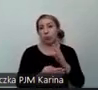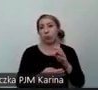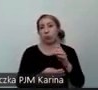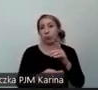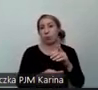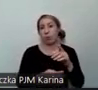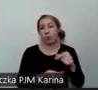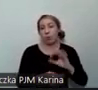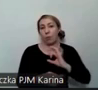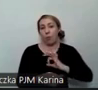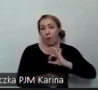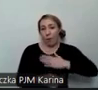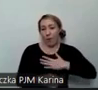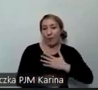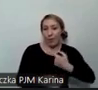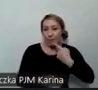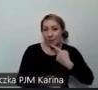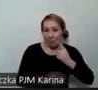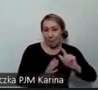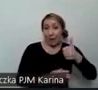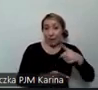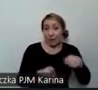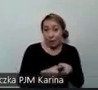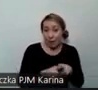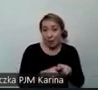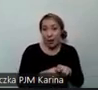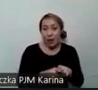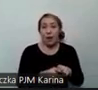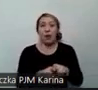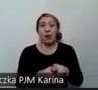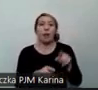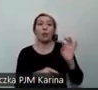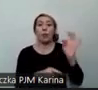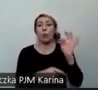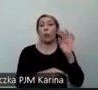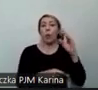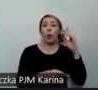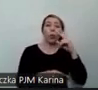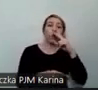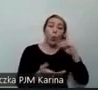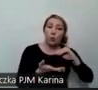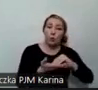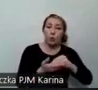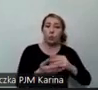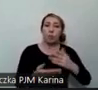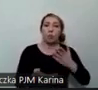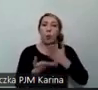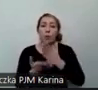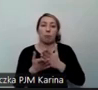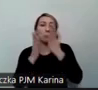jest to jeden z jej języków pierwszych. I jej doświadczenie pomogło nam przygotowywać